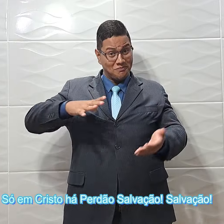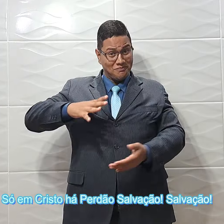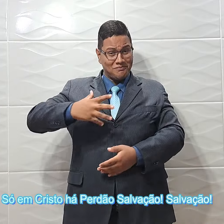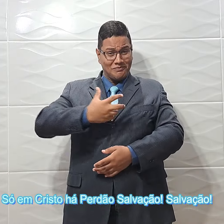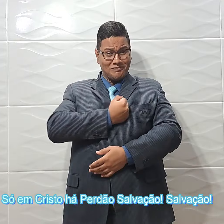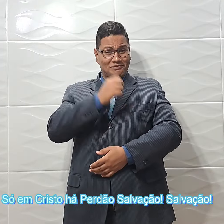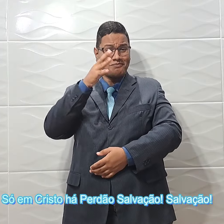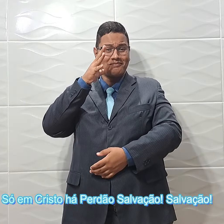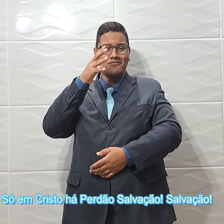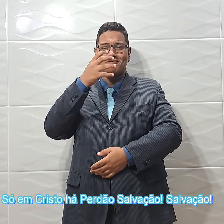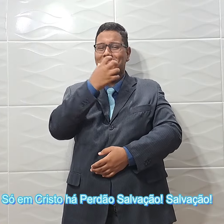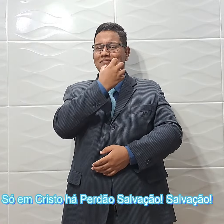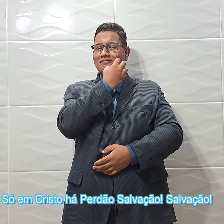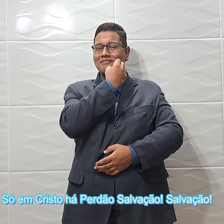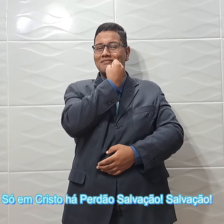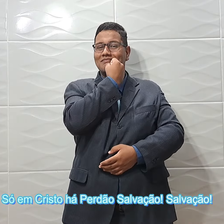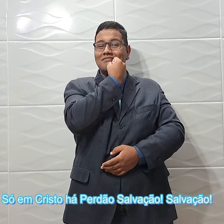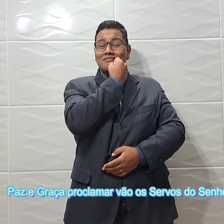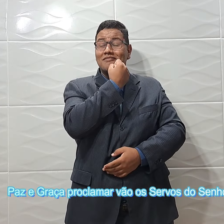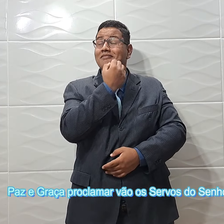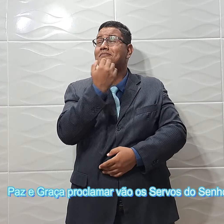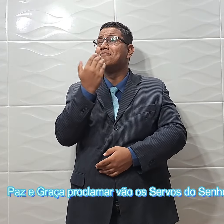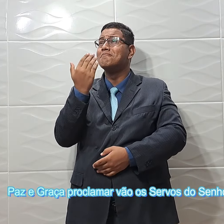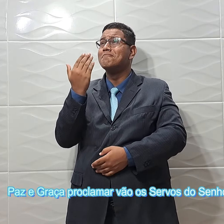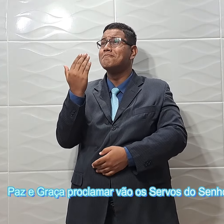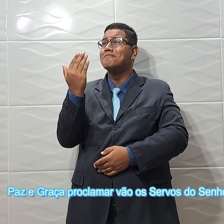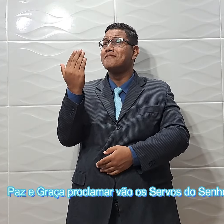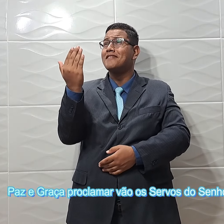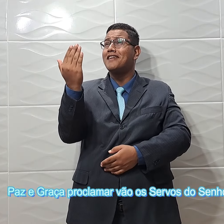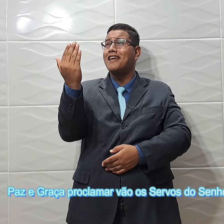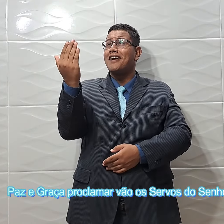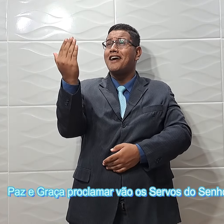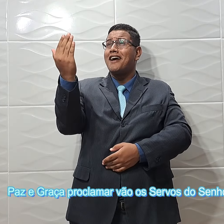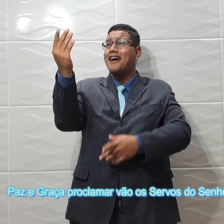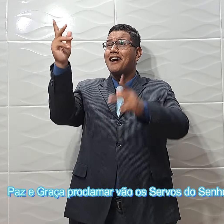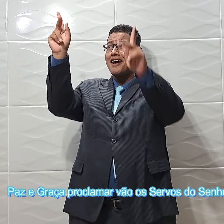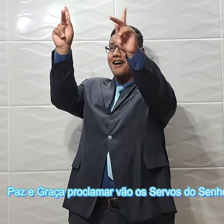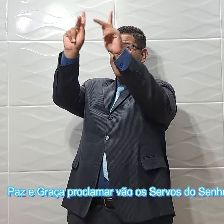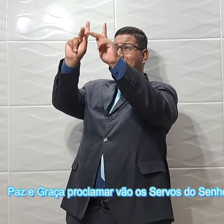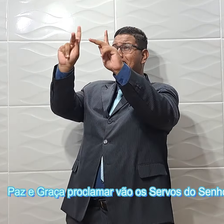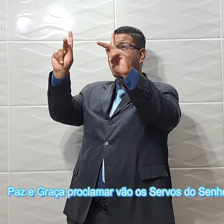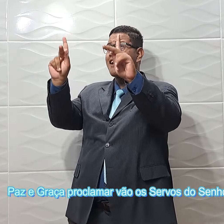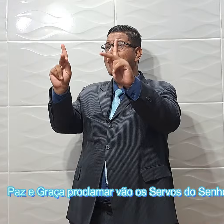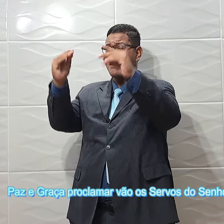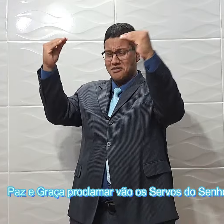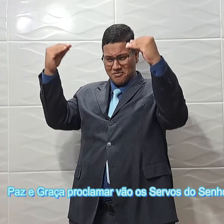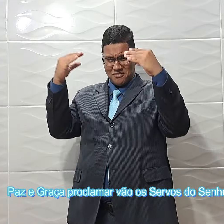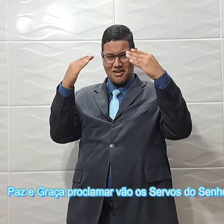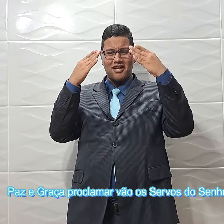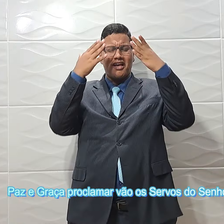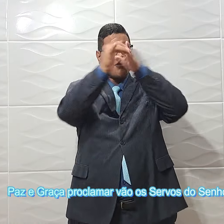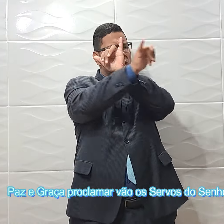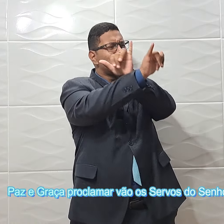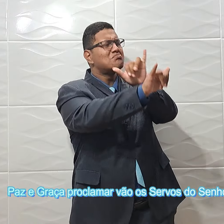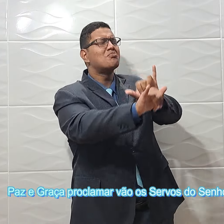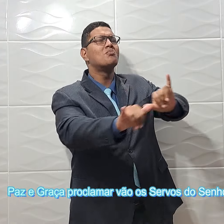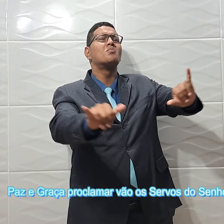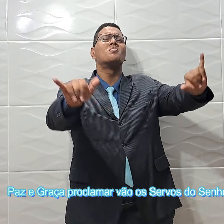Salvação, salvação. Paz e graça proclamar vão